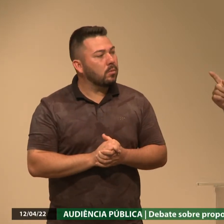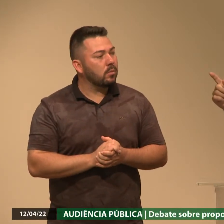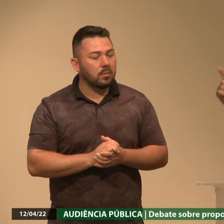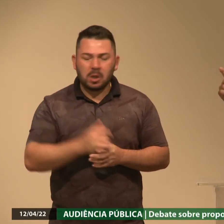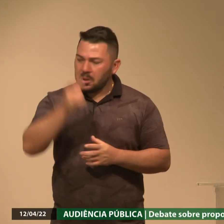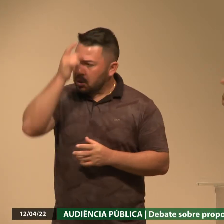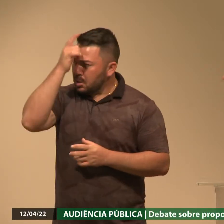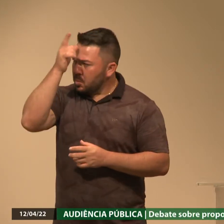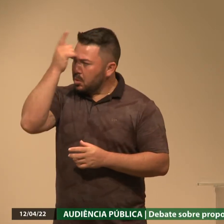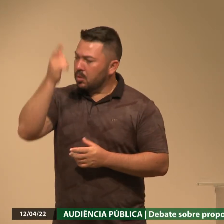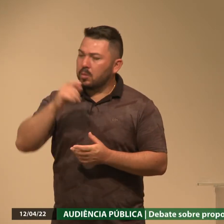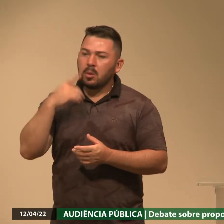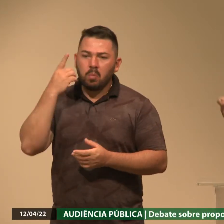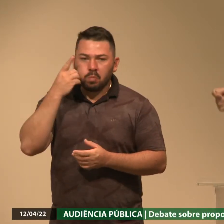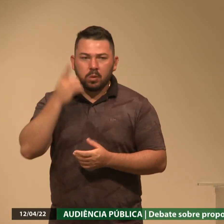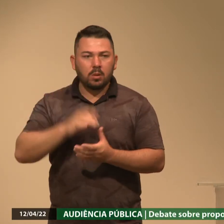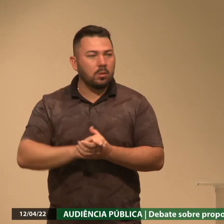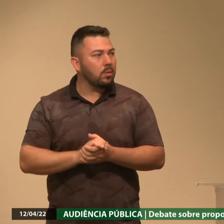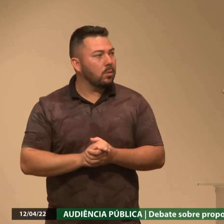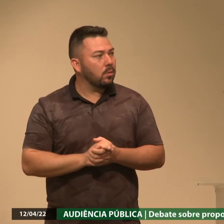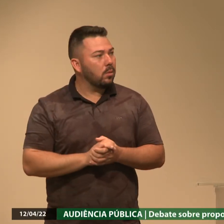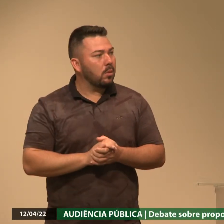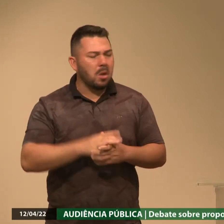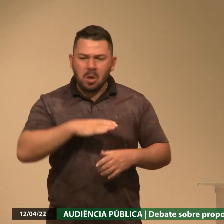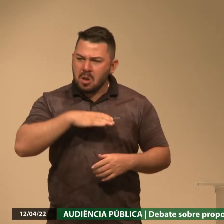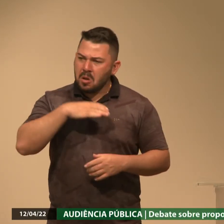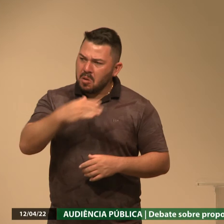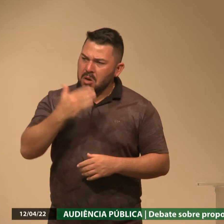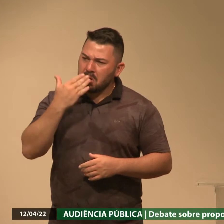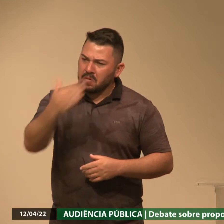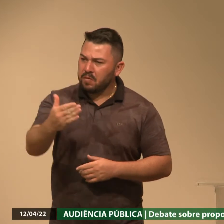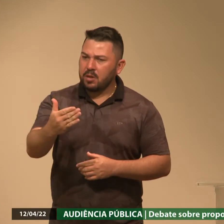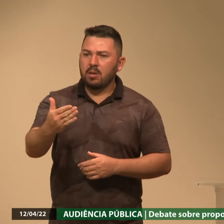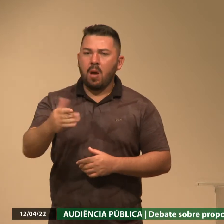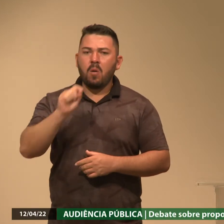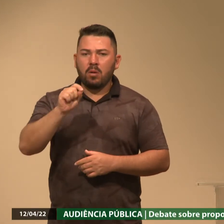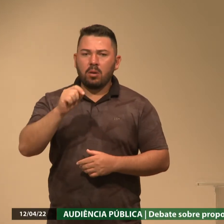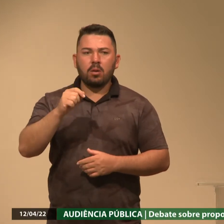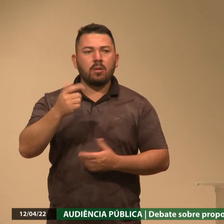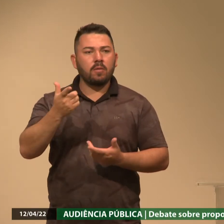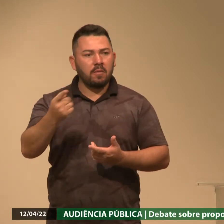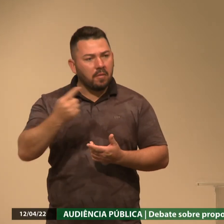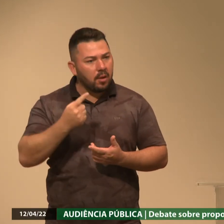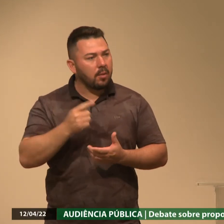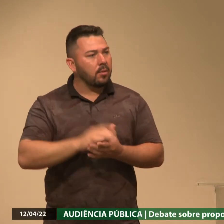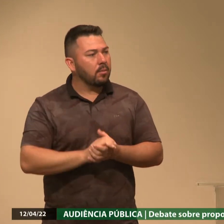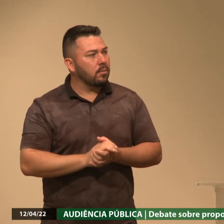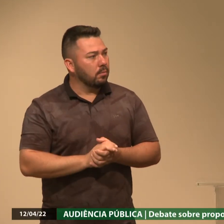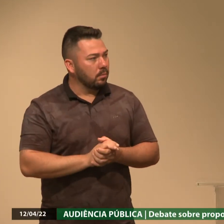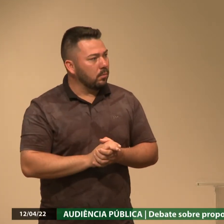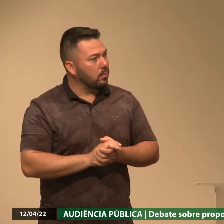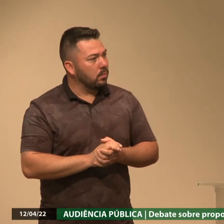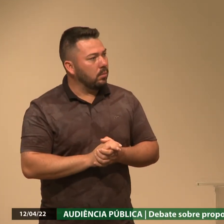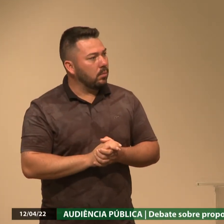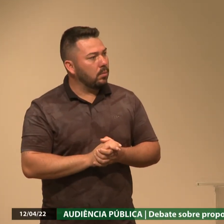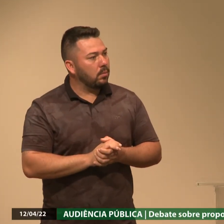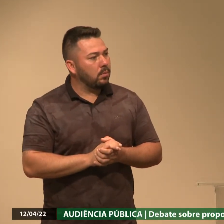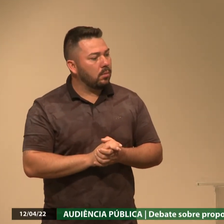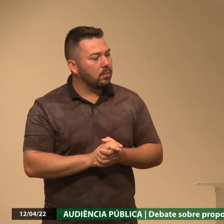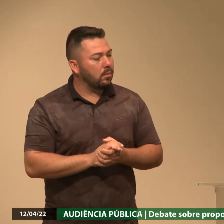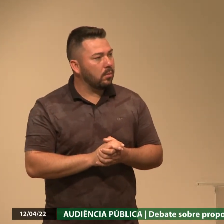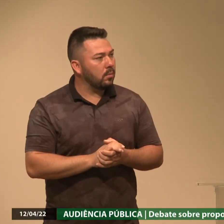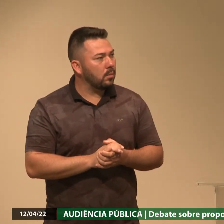essa gente ter botado a coragem de em frente ao que veio ali e eu fui portador